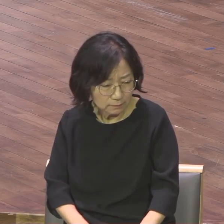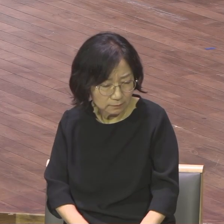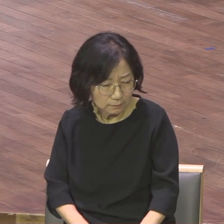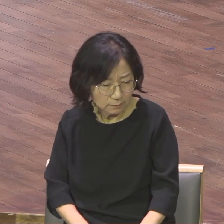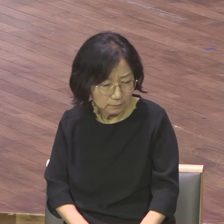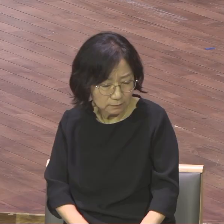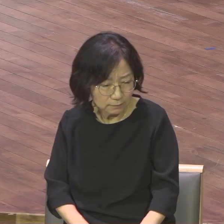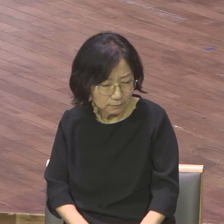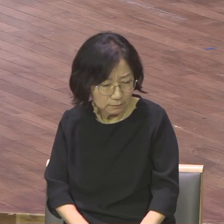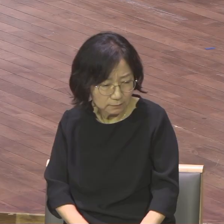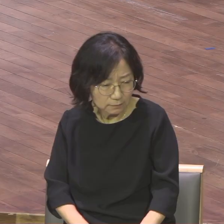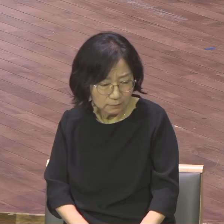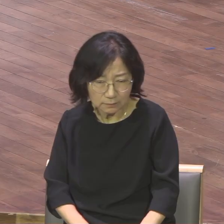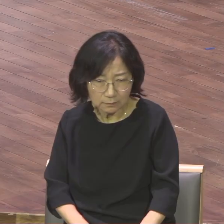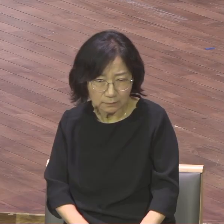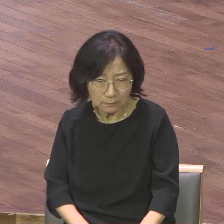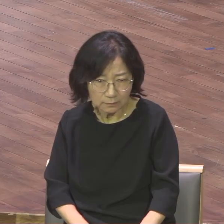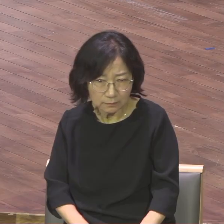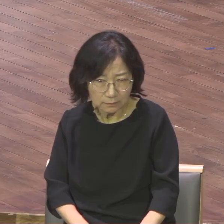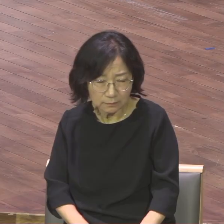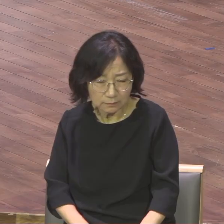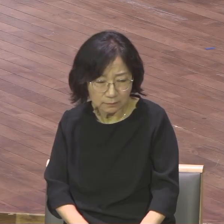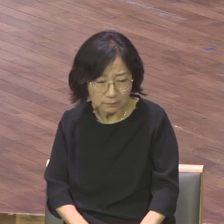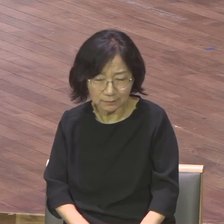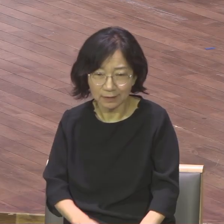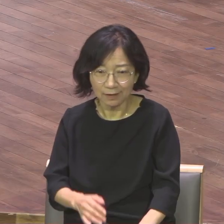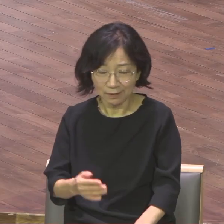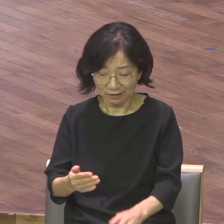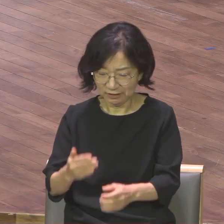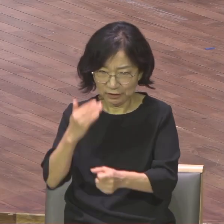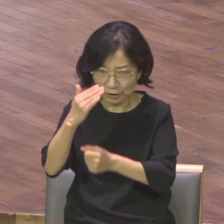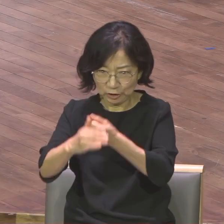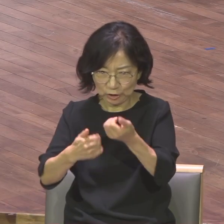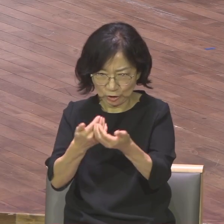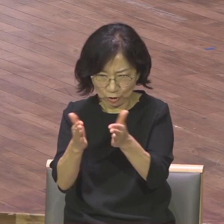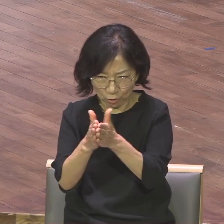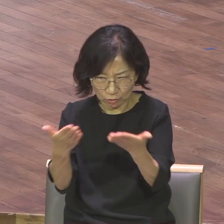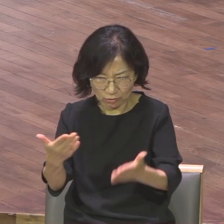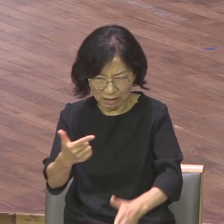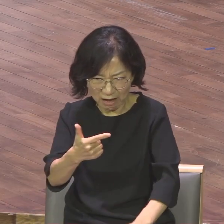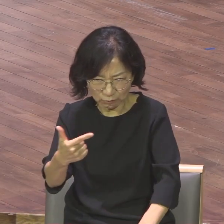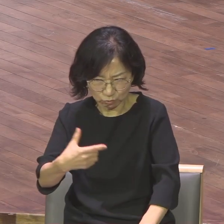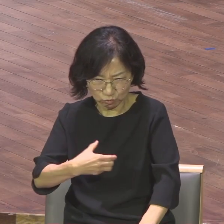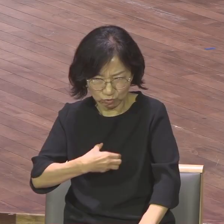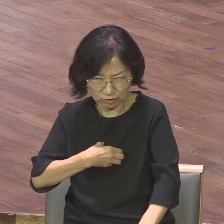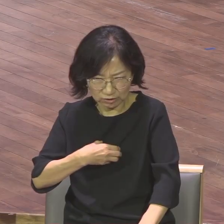그렇지만 성경은 매우 위험한 책입니다.